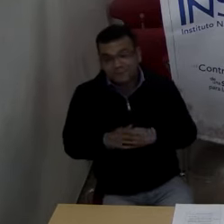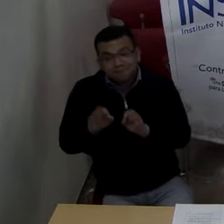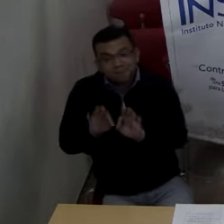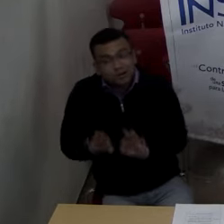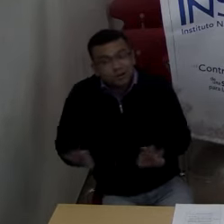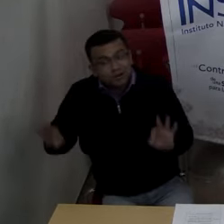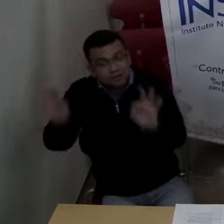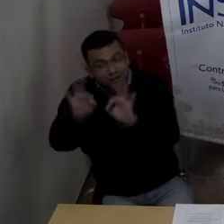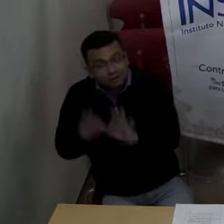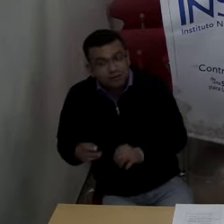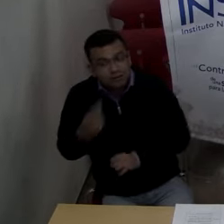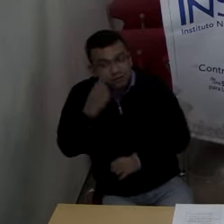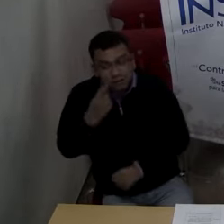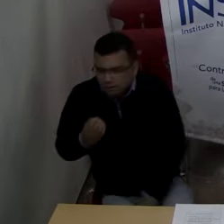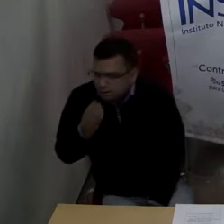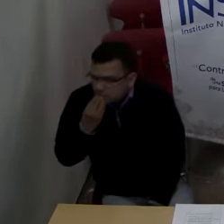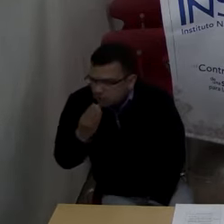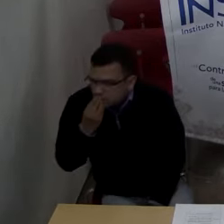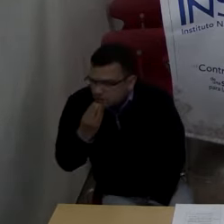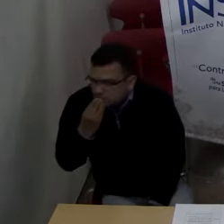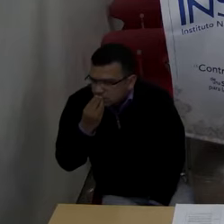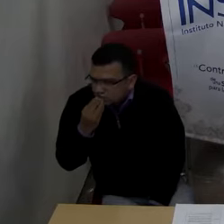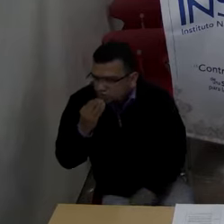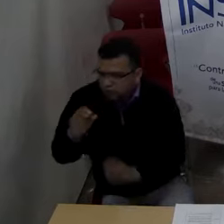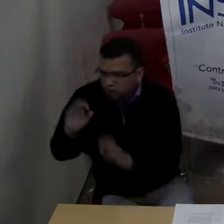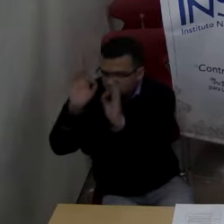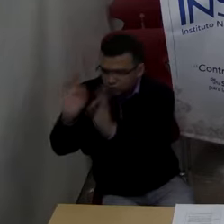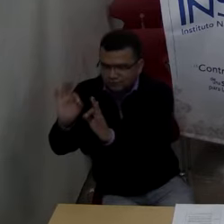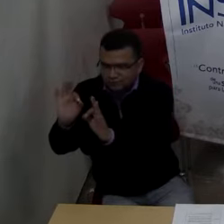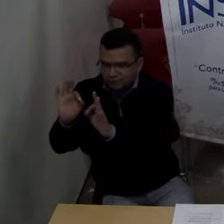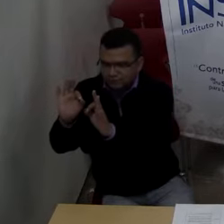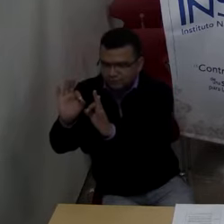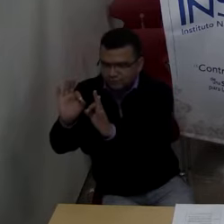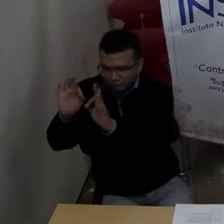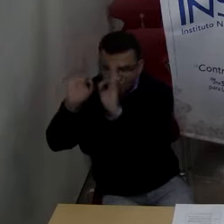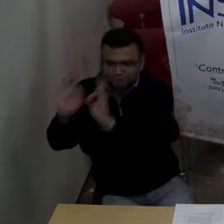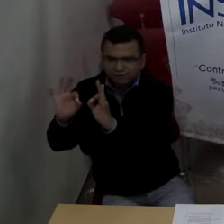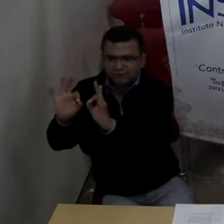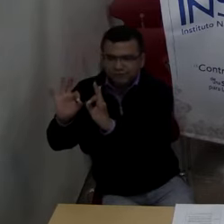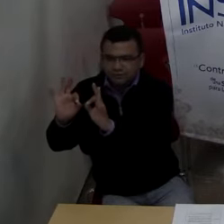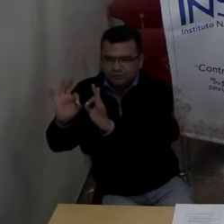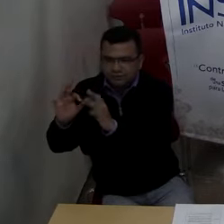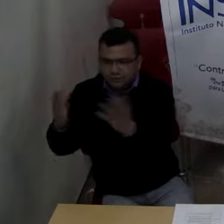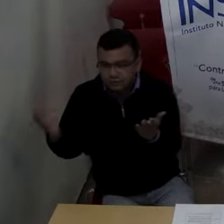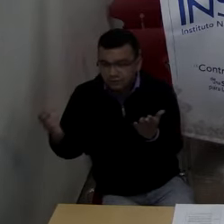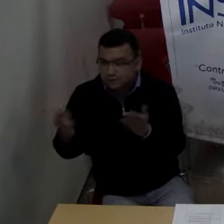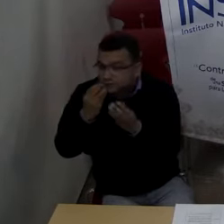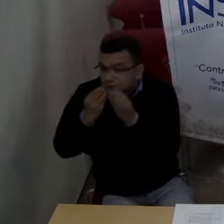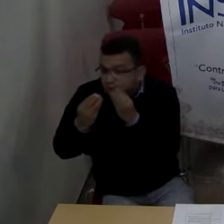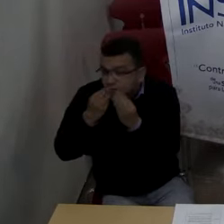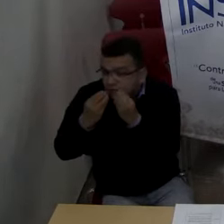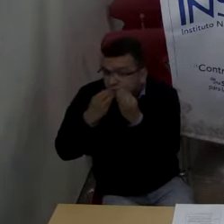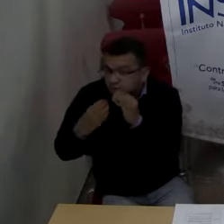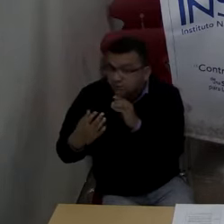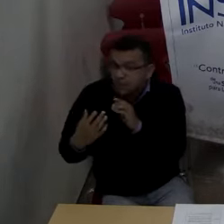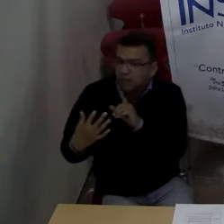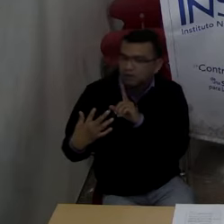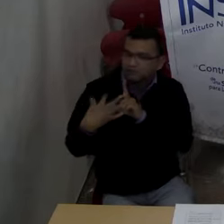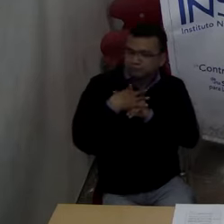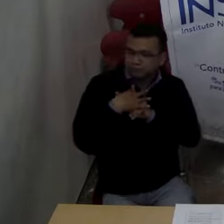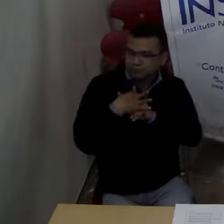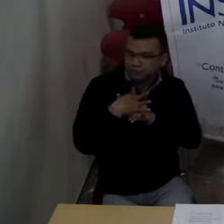el desarrollo del feto, del bebé. Todos los órganos del bebé se van